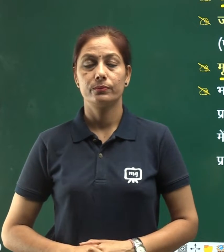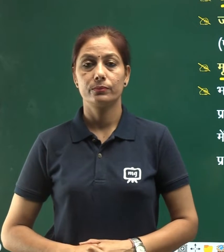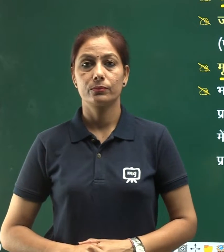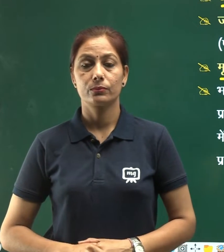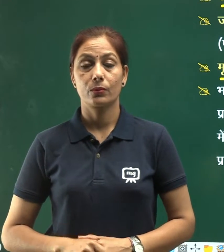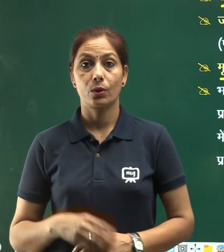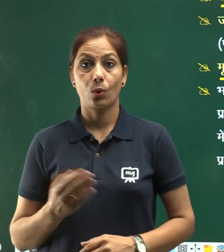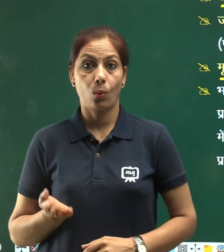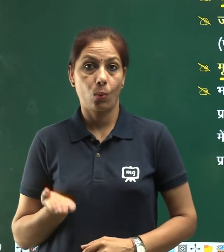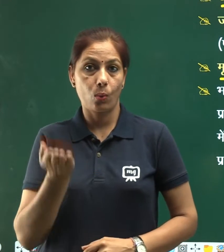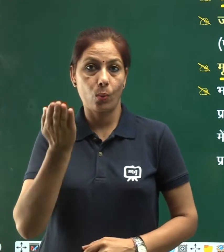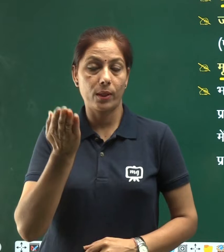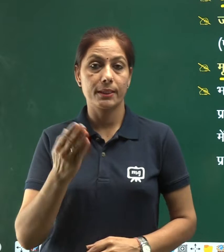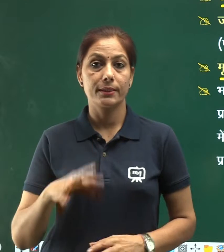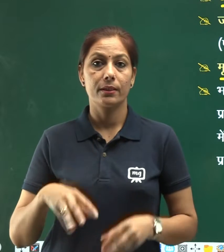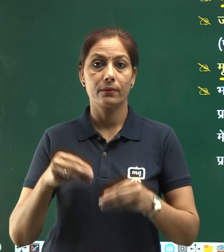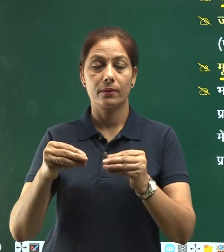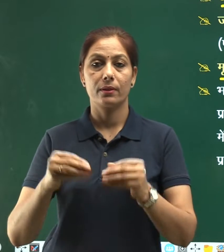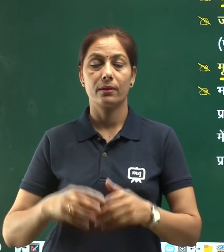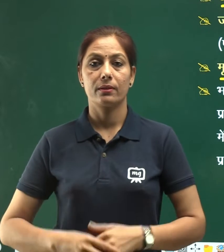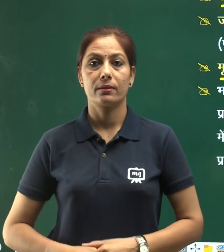ऊंचाई प्रदान करने वाले